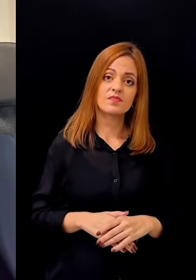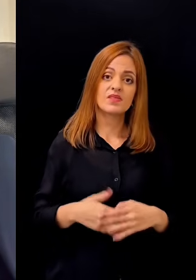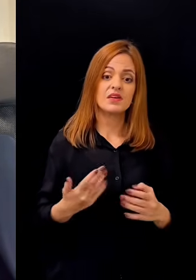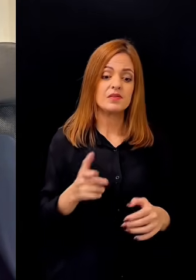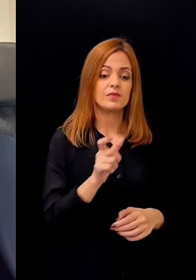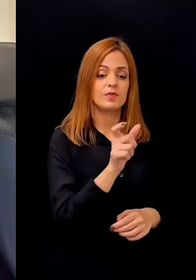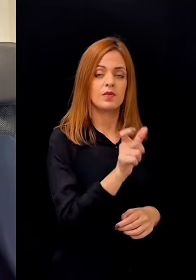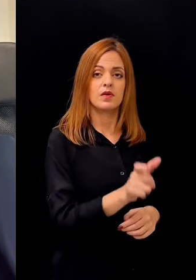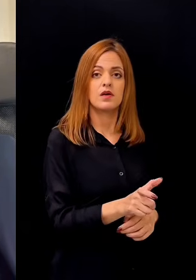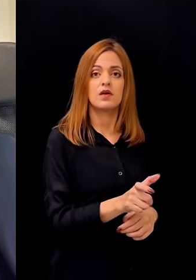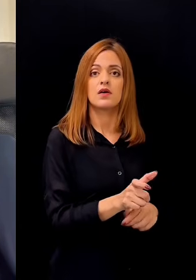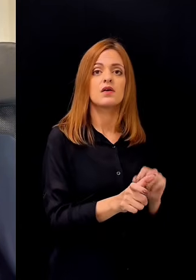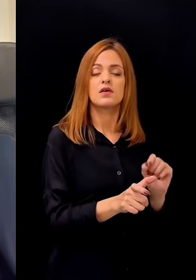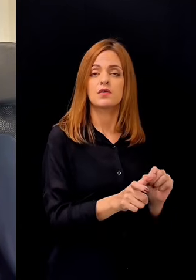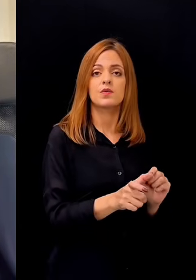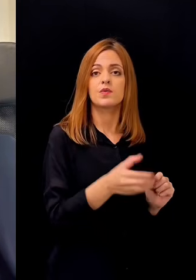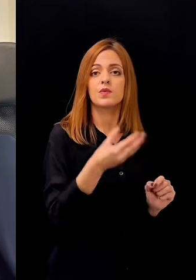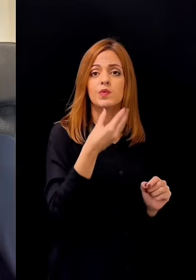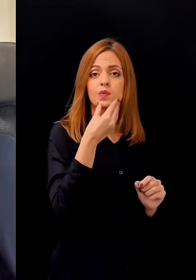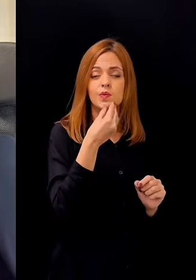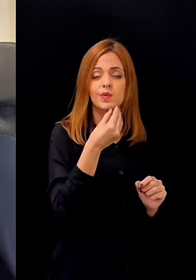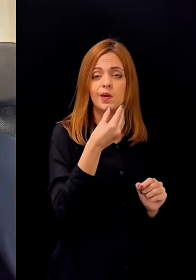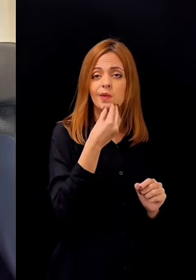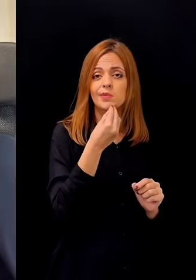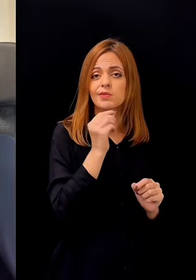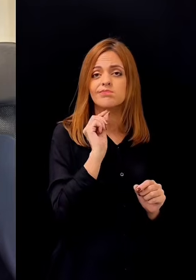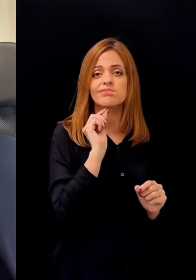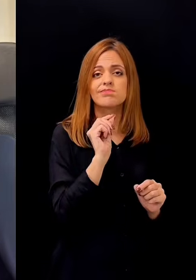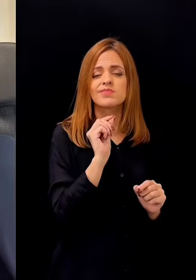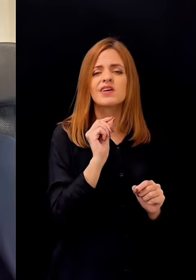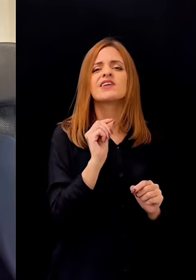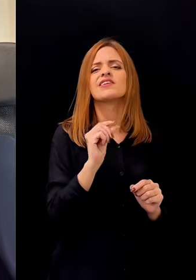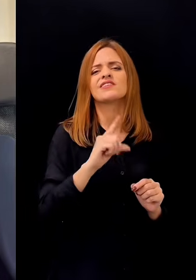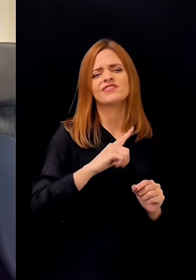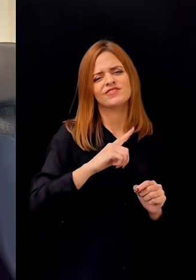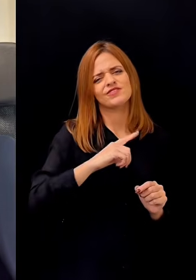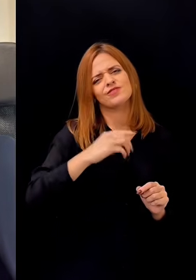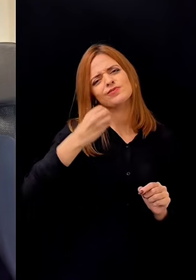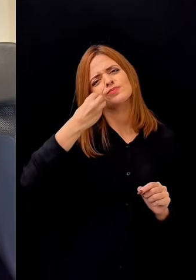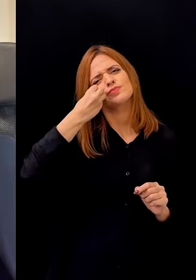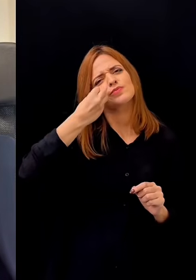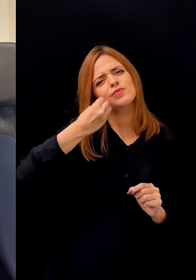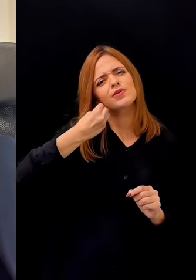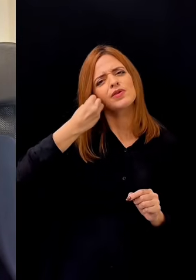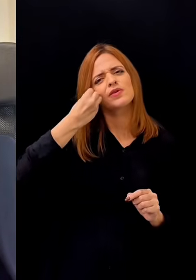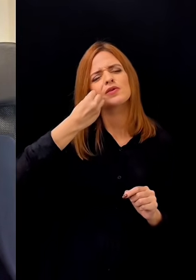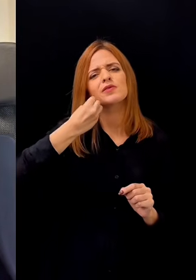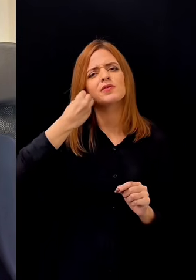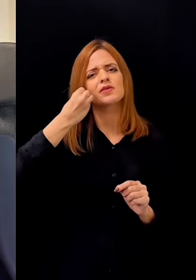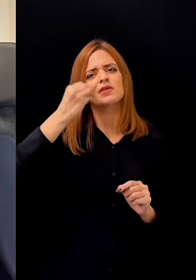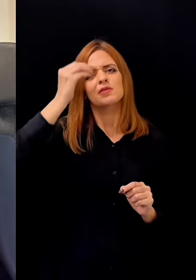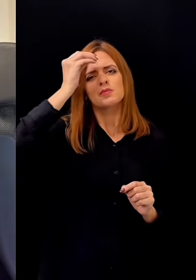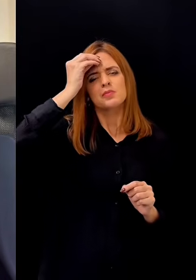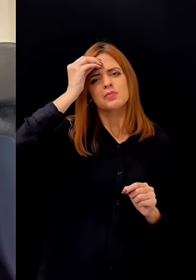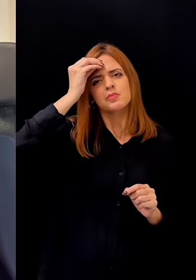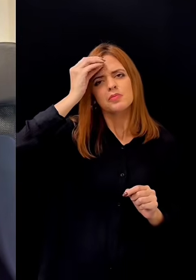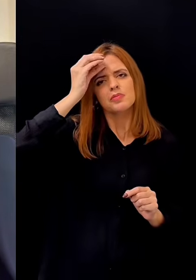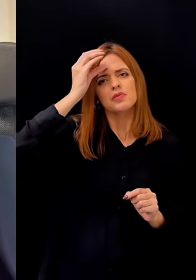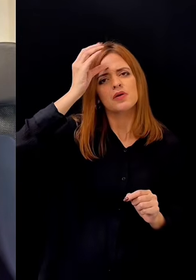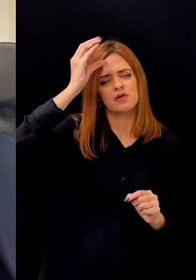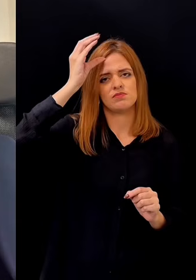Nicodemos era um homem, digamos assim, experiente no conhecimento da